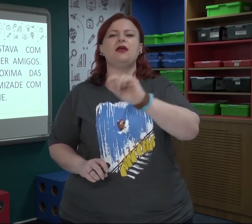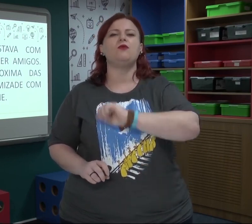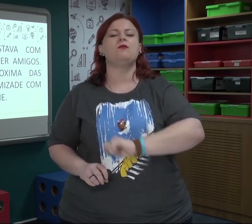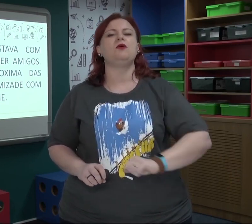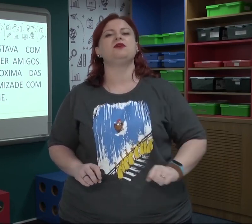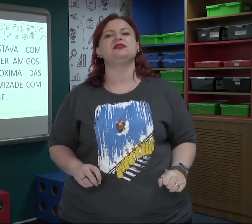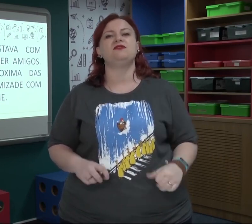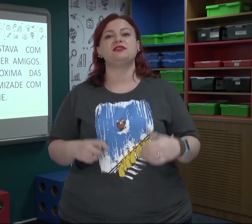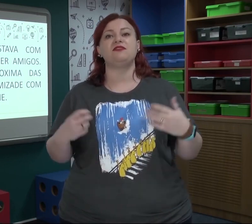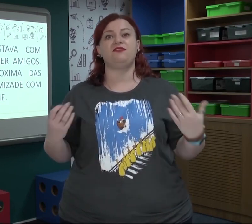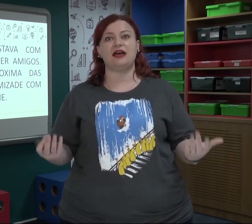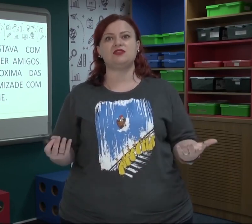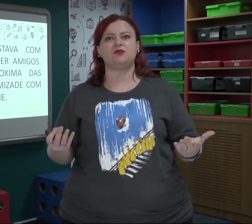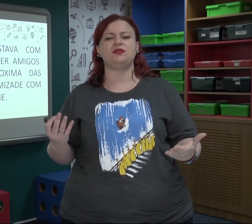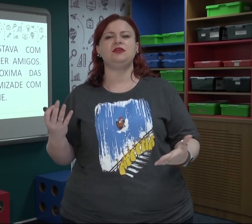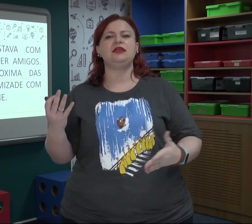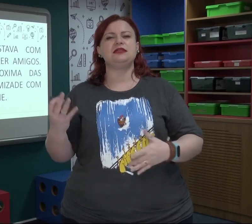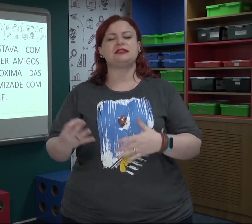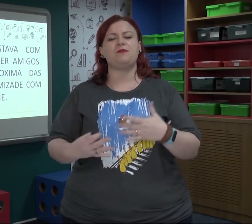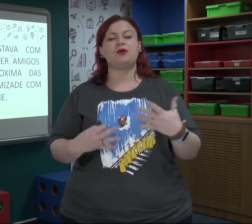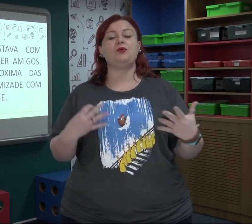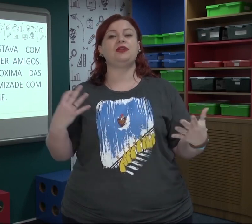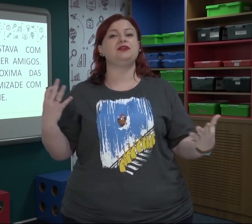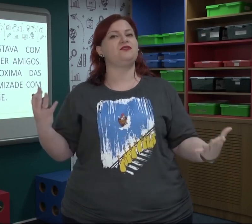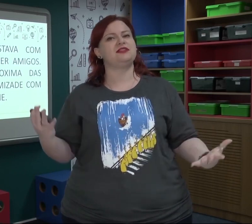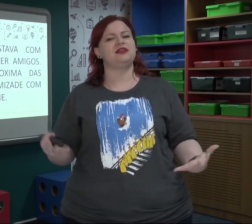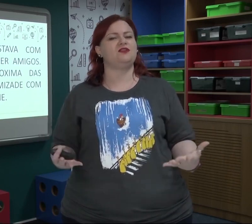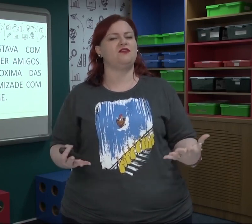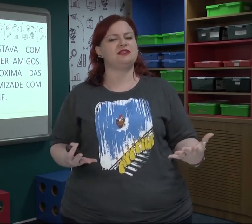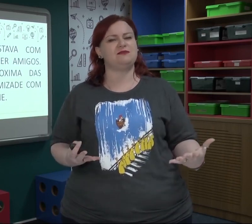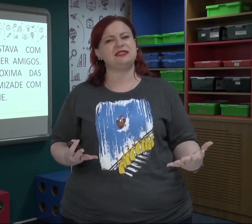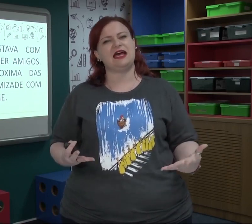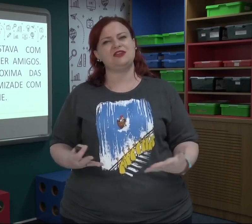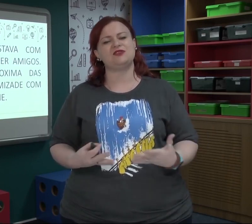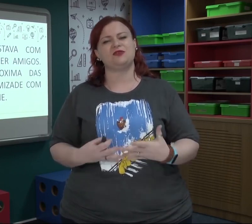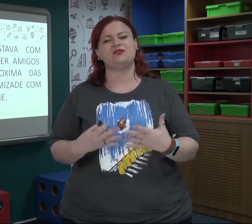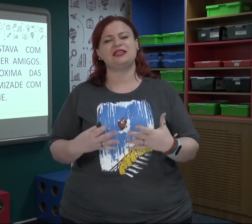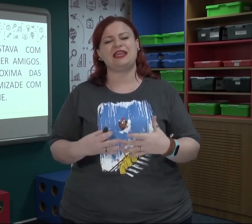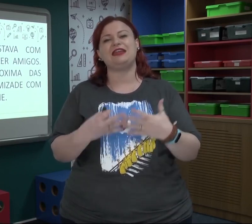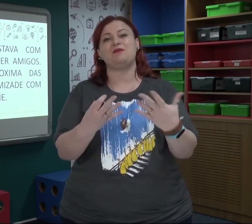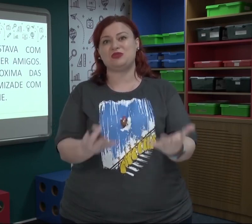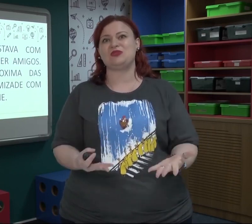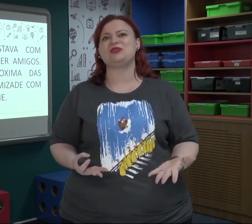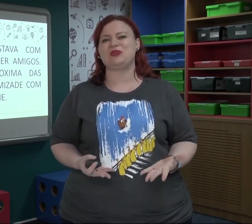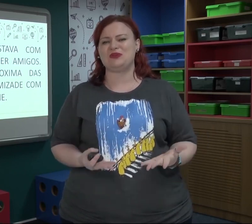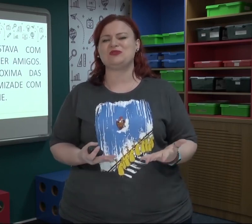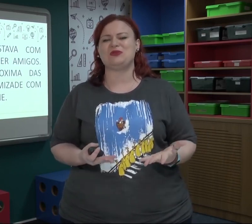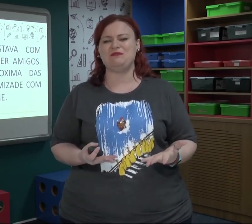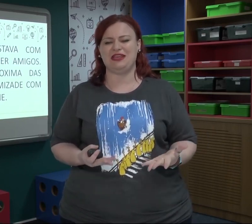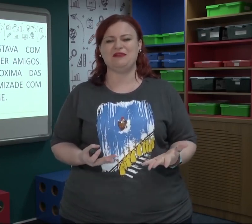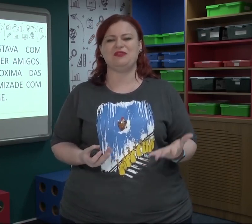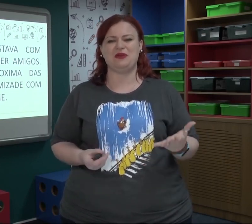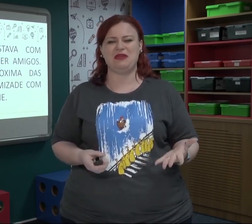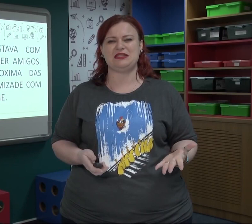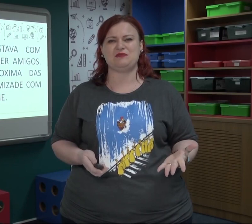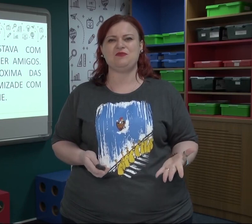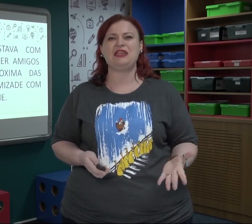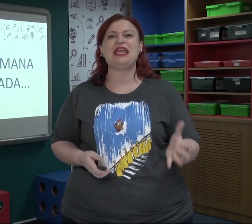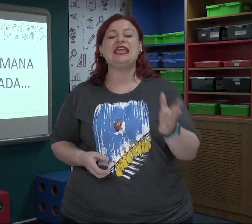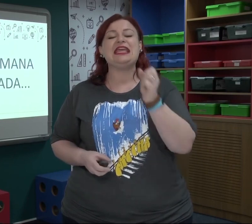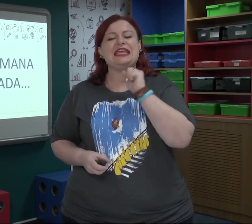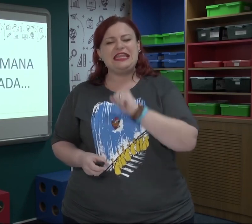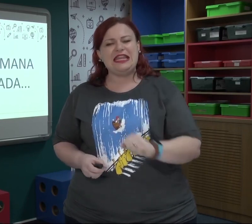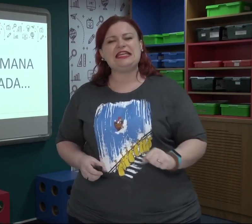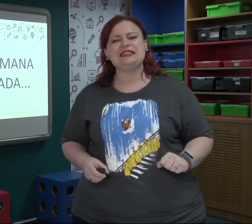pensar em alguma coisa que você faz quando está procurando fazer novas amizades, quando você quer que a pessoa se torne sua amiga, não é